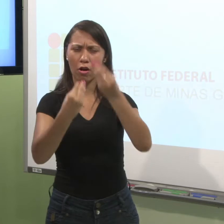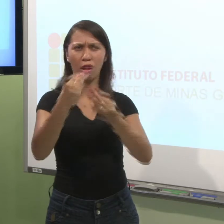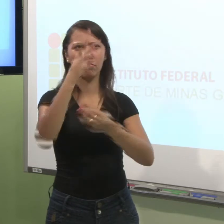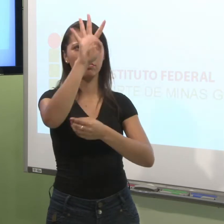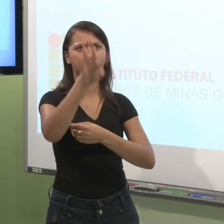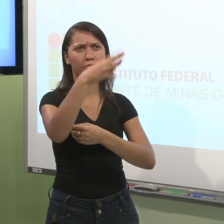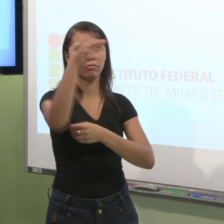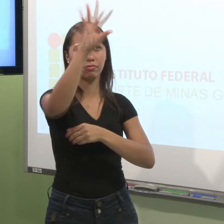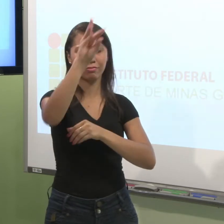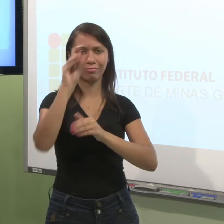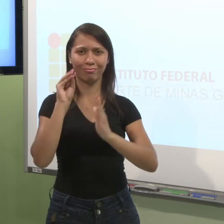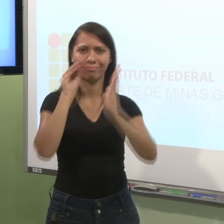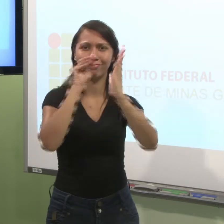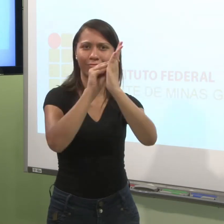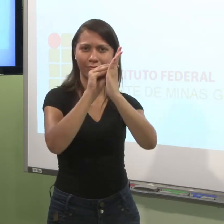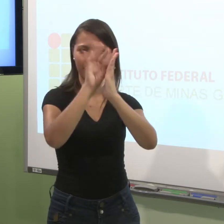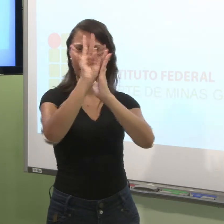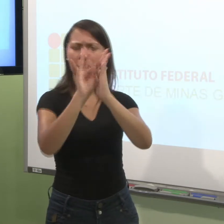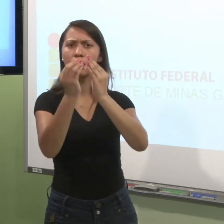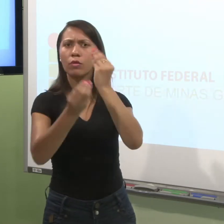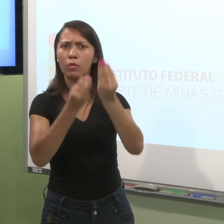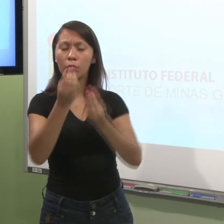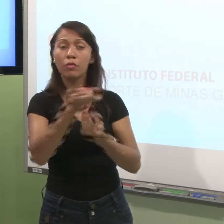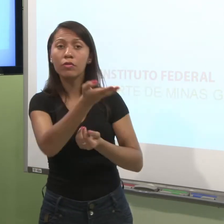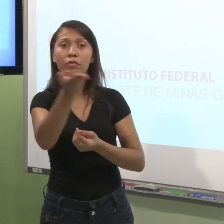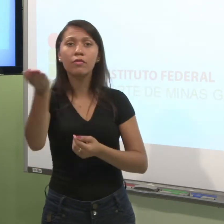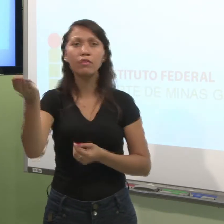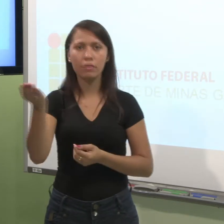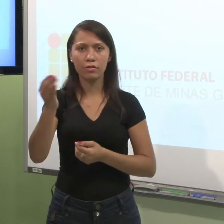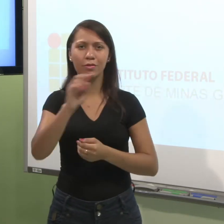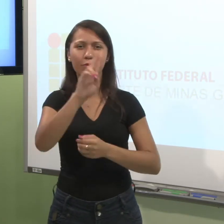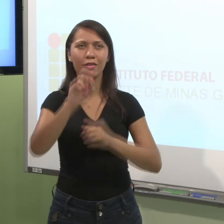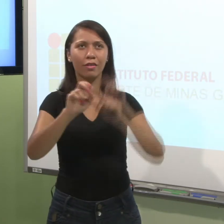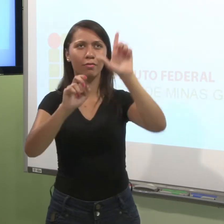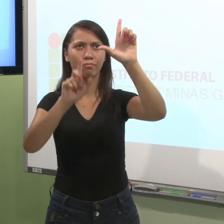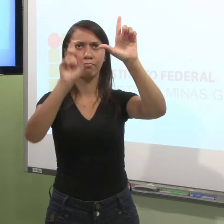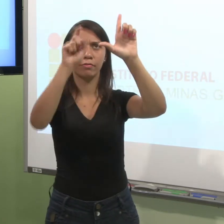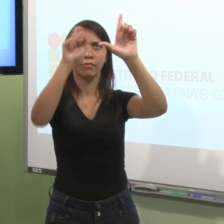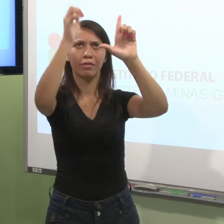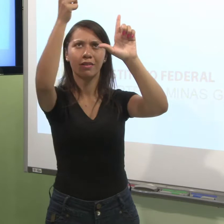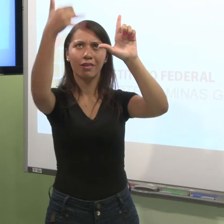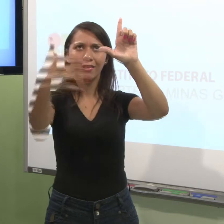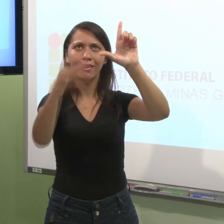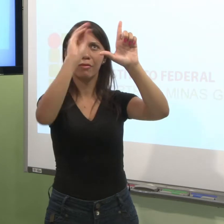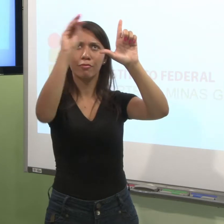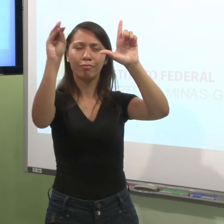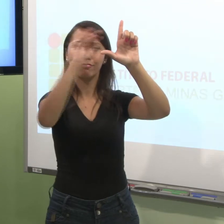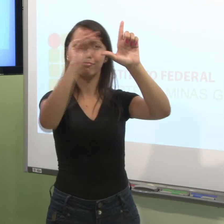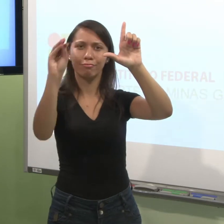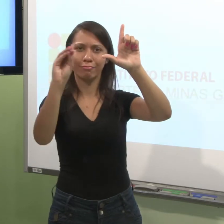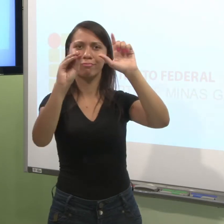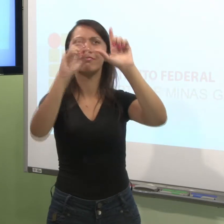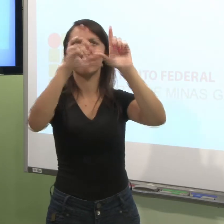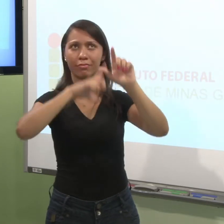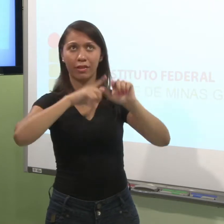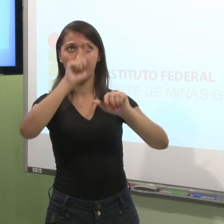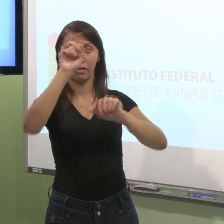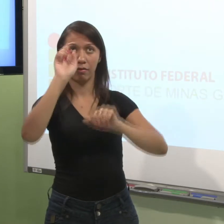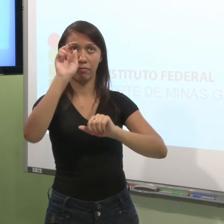no seu texto, basta que vocês acessem o menu Tabela na barra de menus e, em seguida, abra o menu